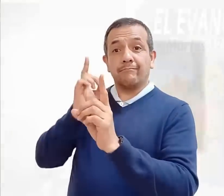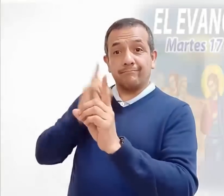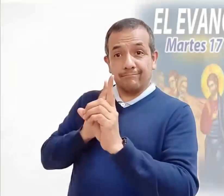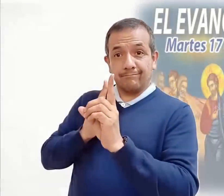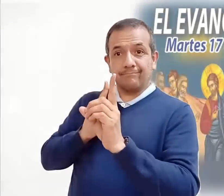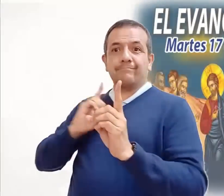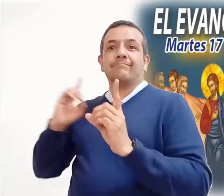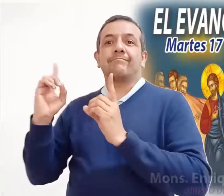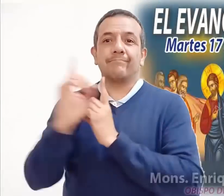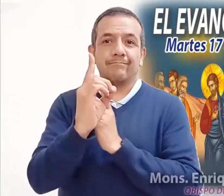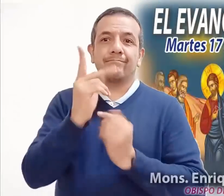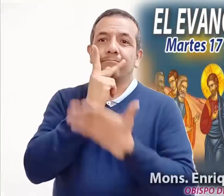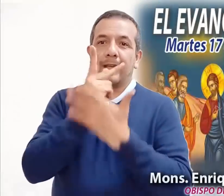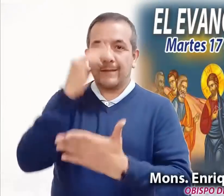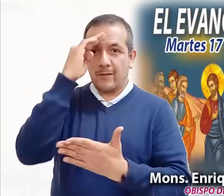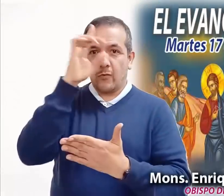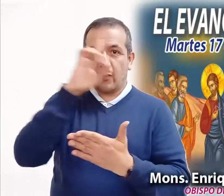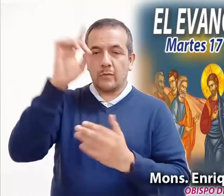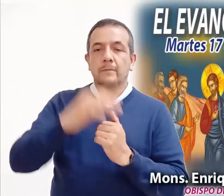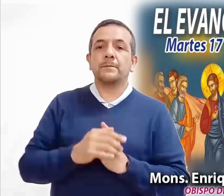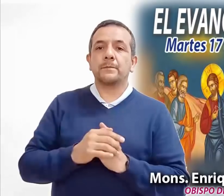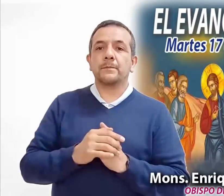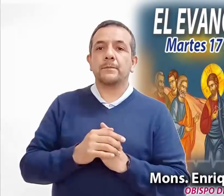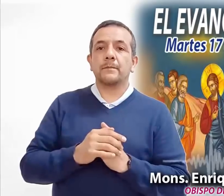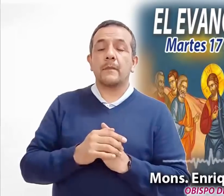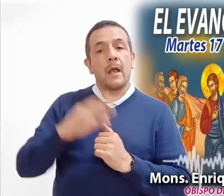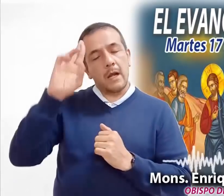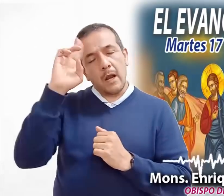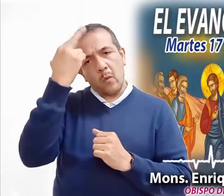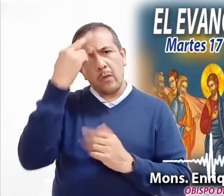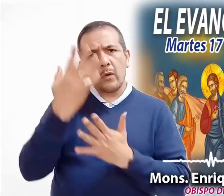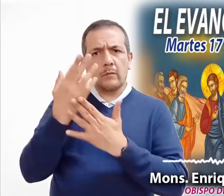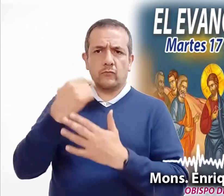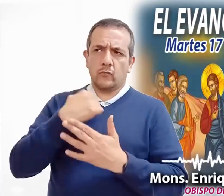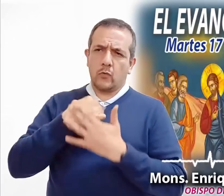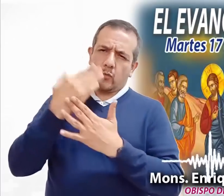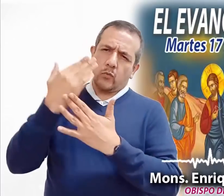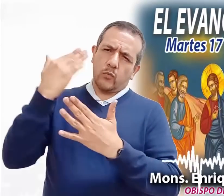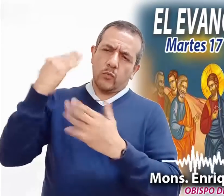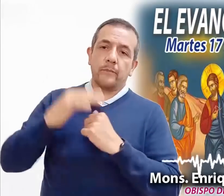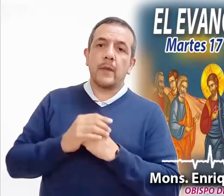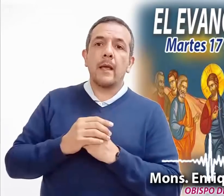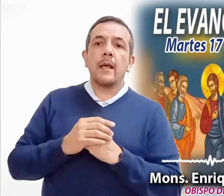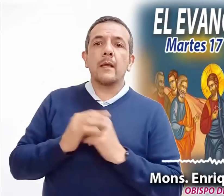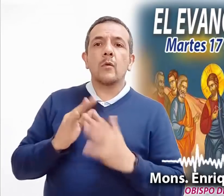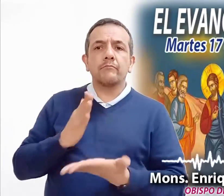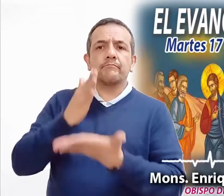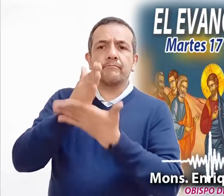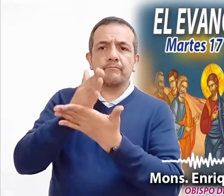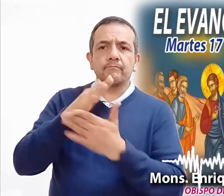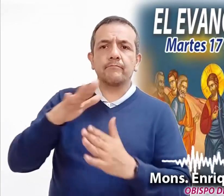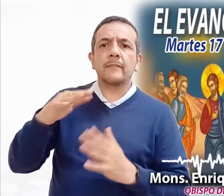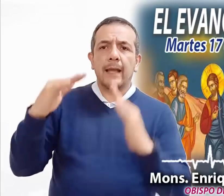del Señor. Recuerdo que en una ocasión, visitando un monasterio de los cistercienses, alguno